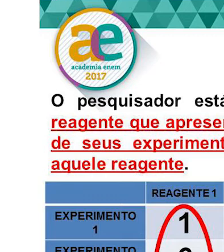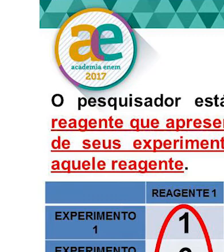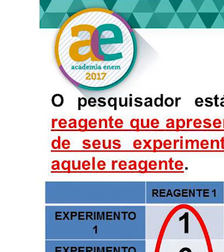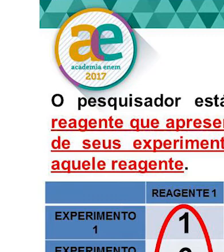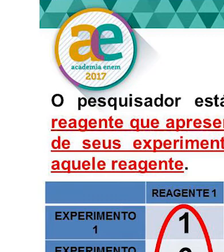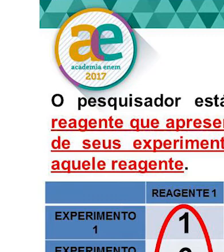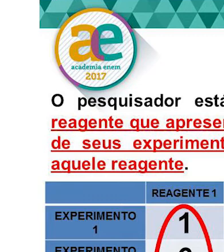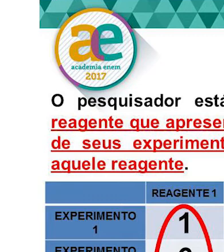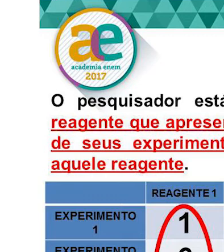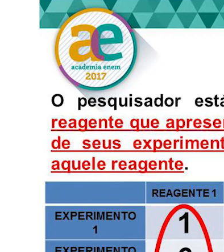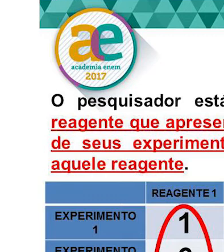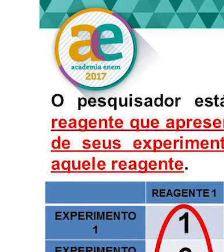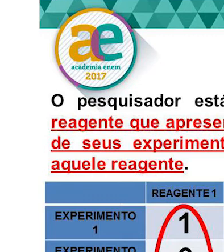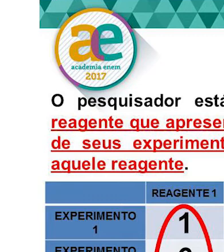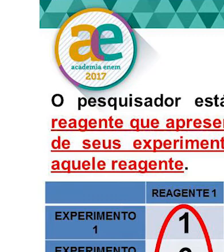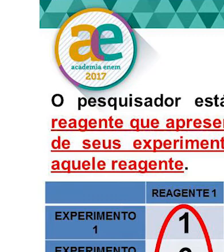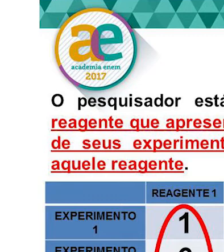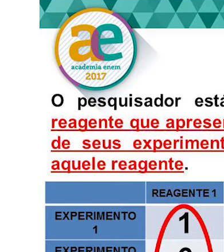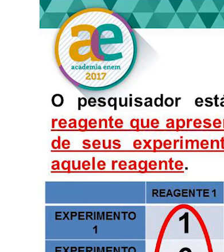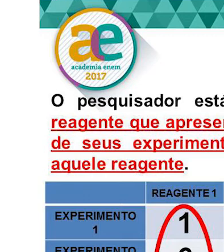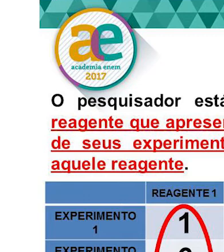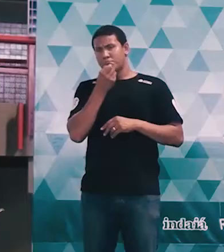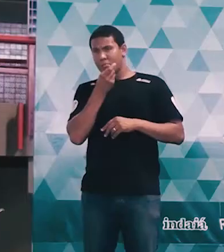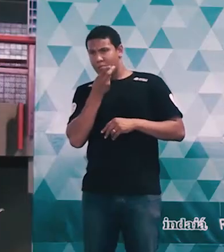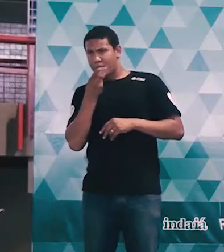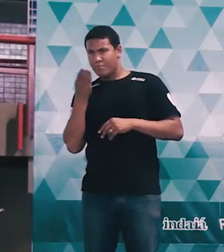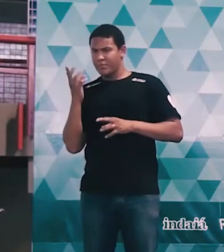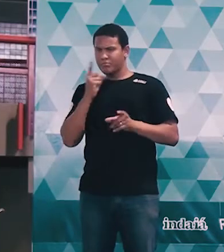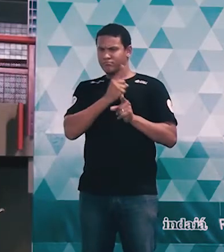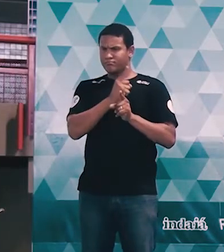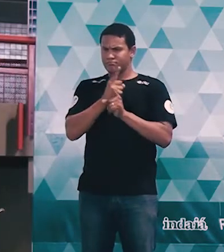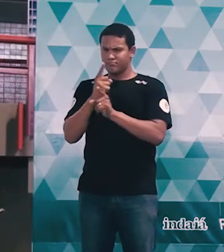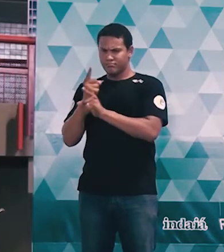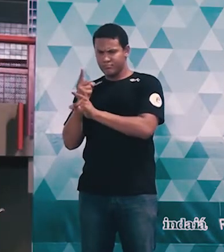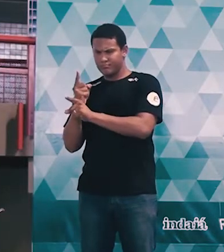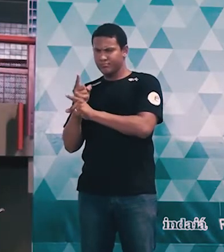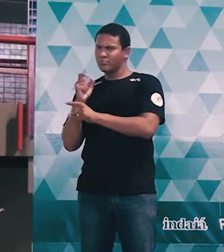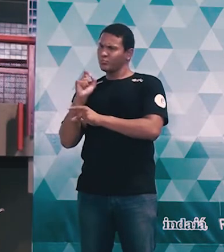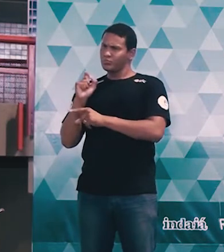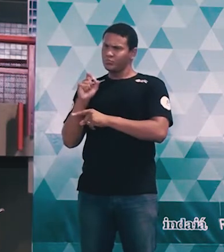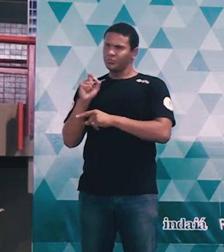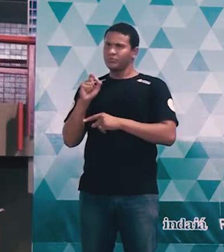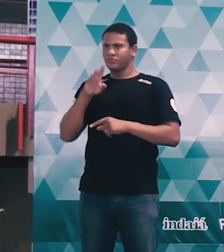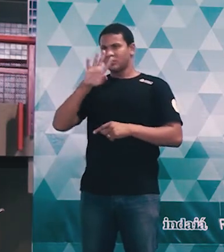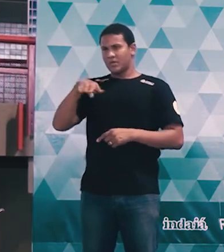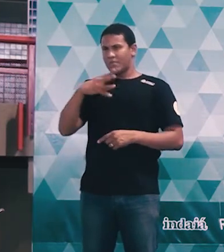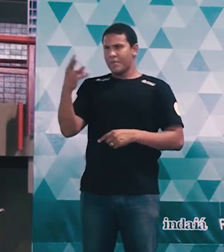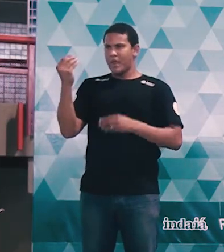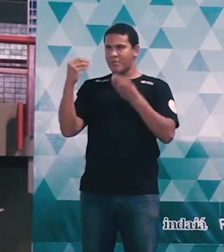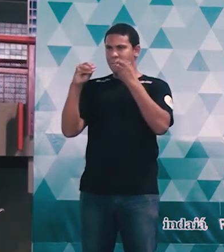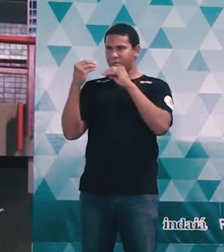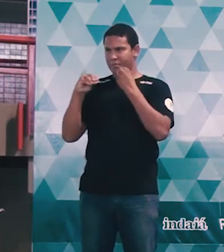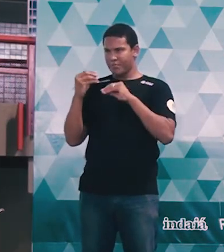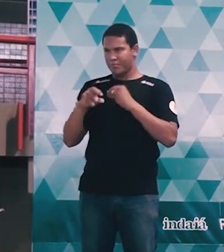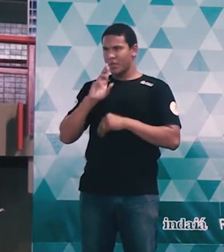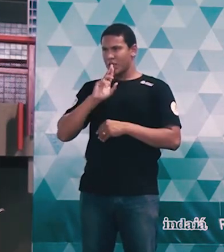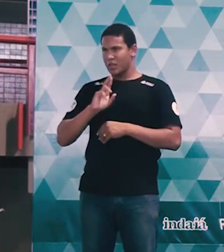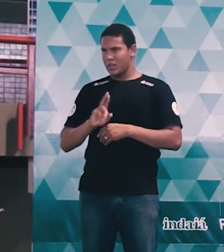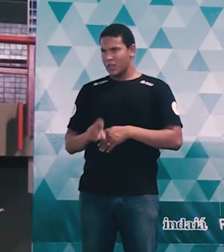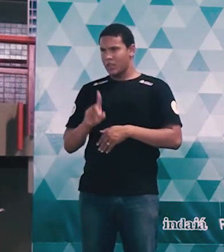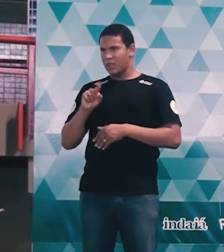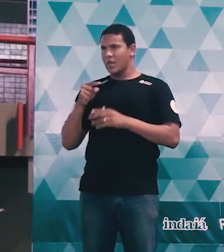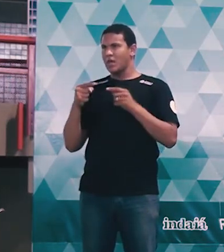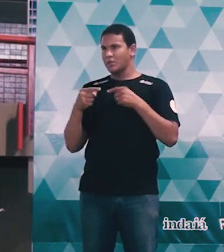de experimentos, o pesquisador encontrou os seguintes resultados. E aí você tem os resultados nessa tabela. A pergunta da questão é o